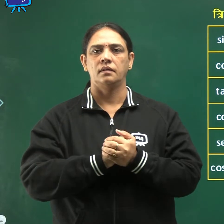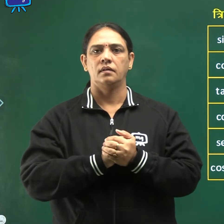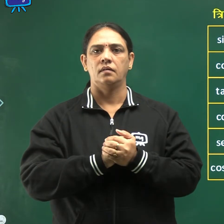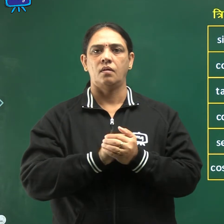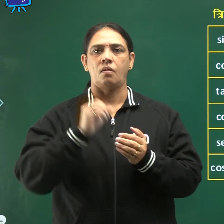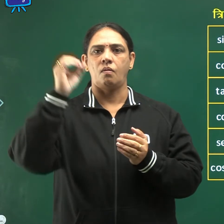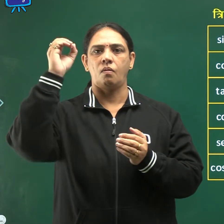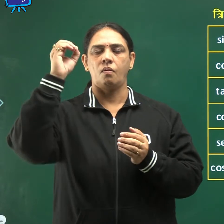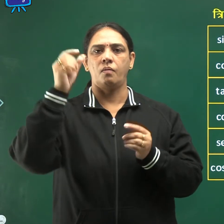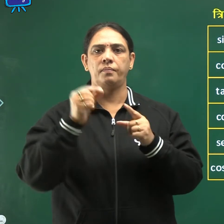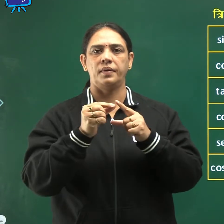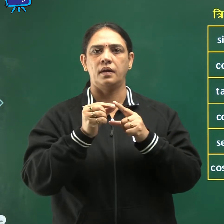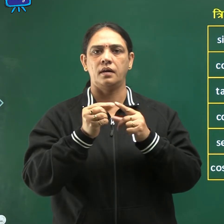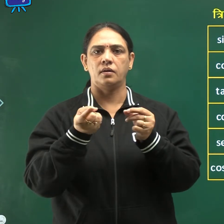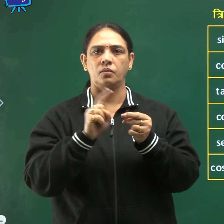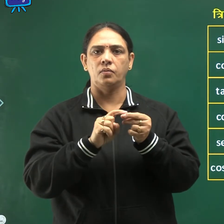OPQ